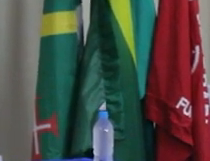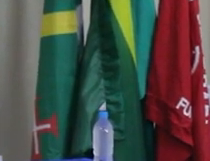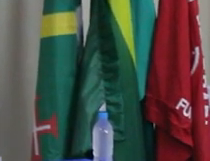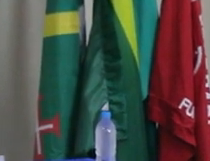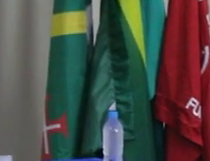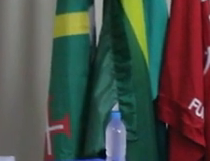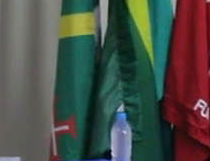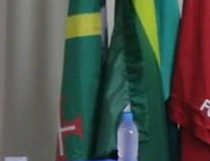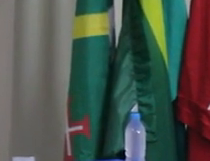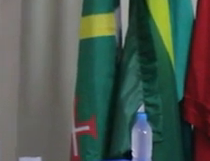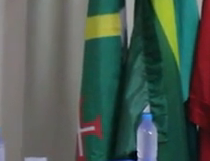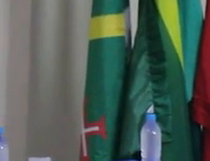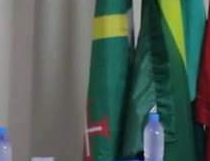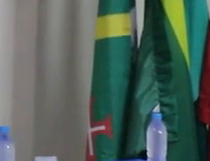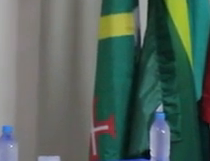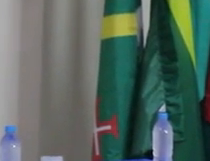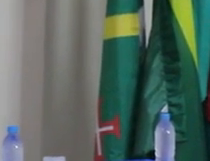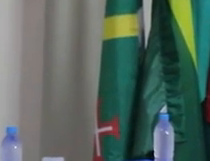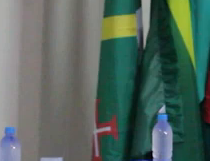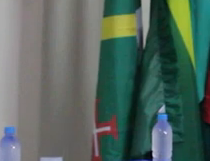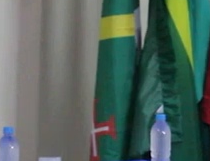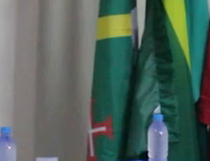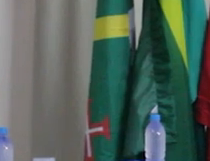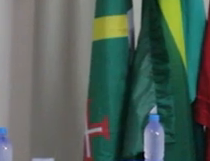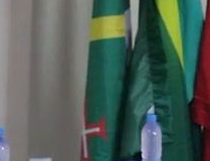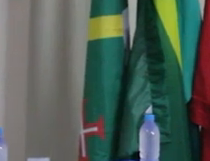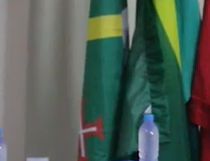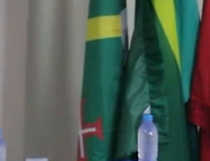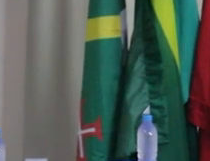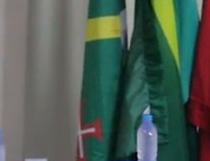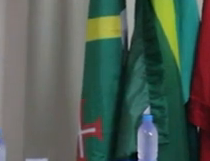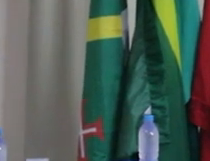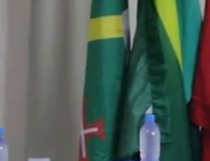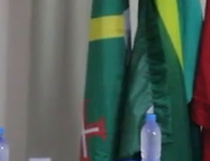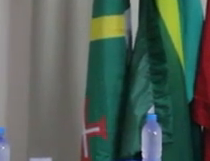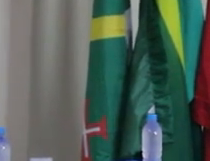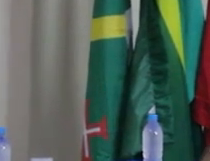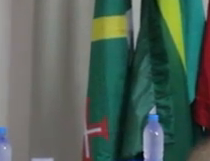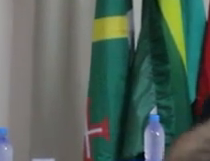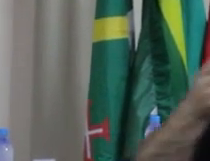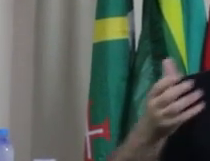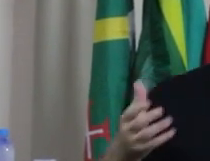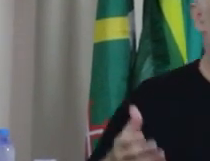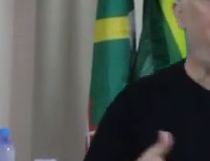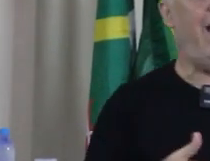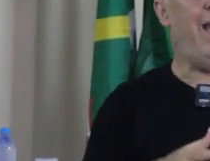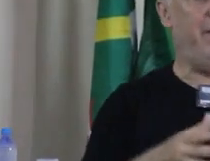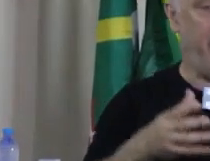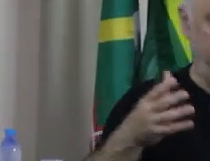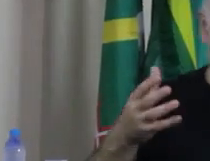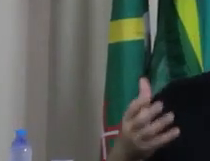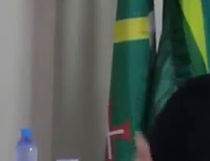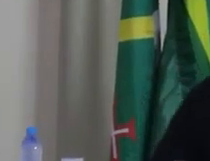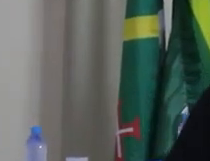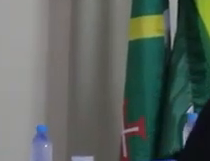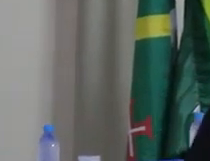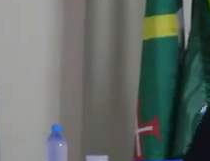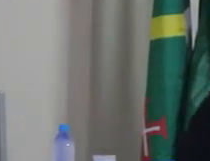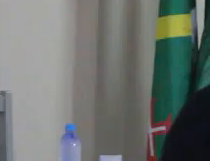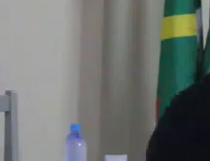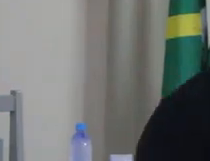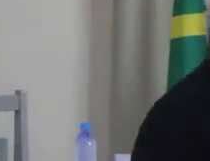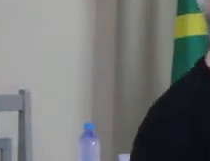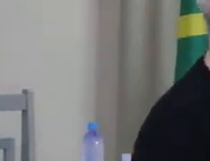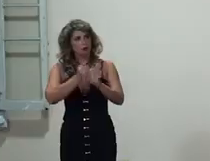desse assunto. Porque é muito cômodo. O governador vem a Paranaguá e vem fazer